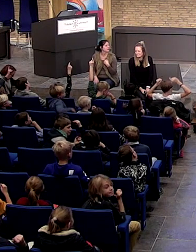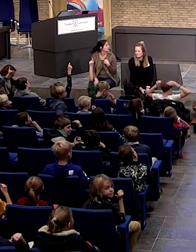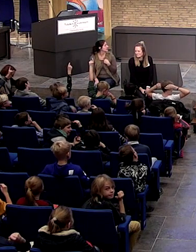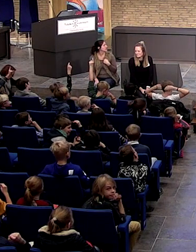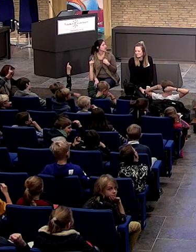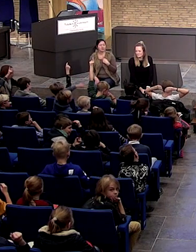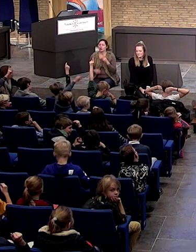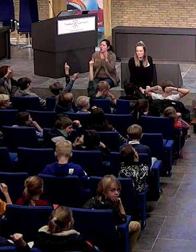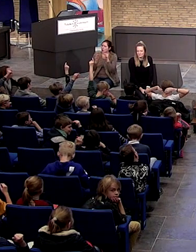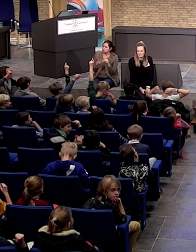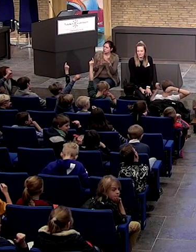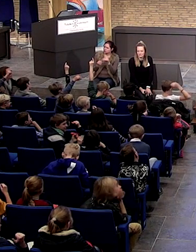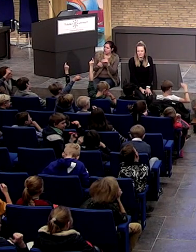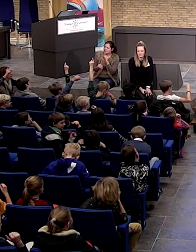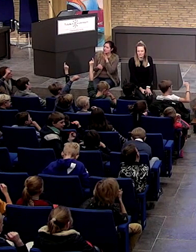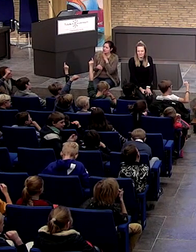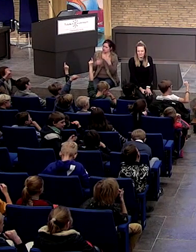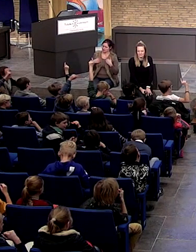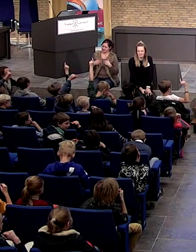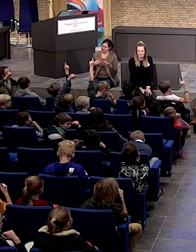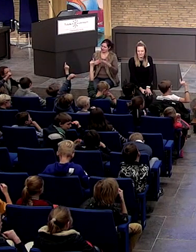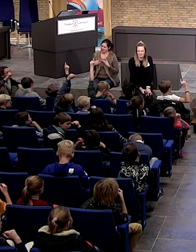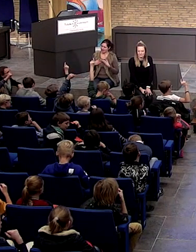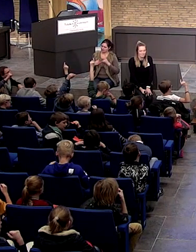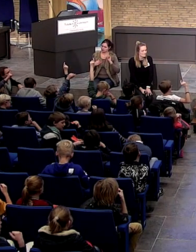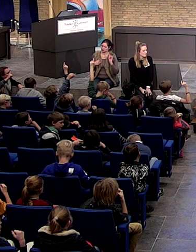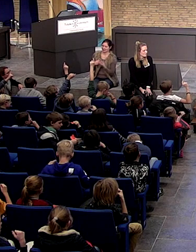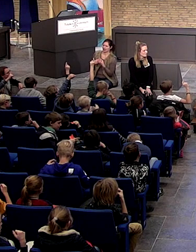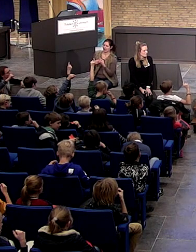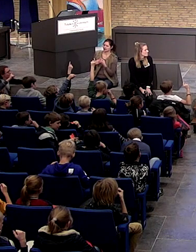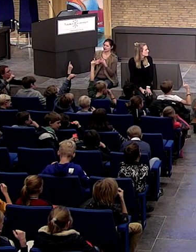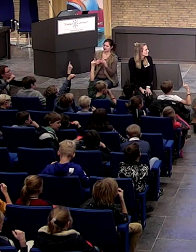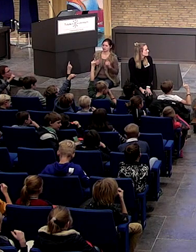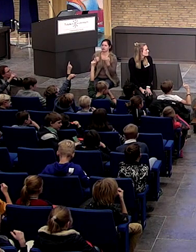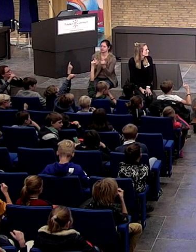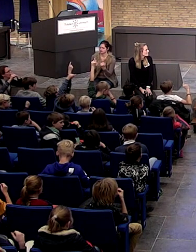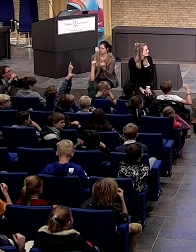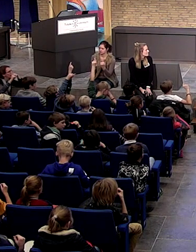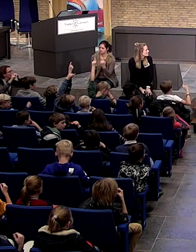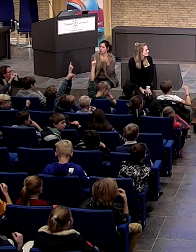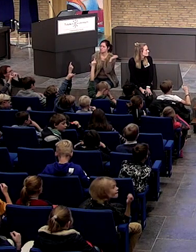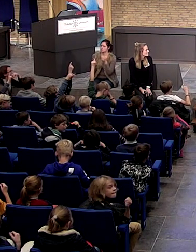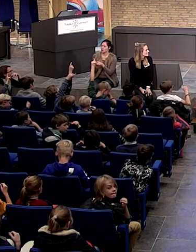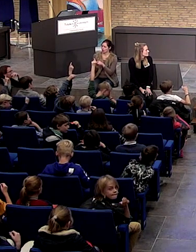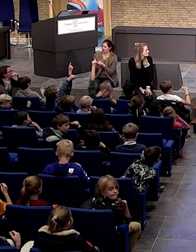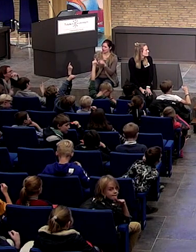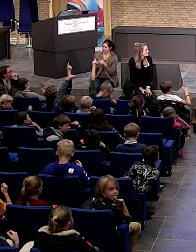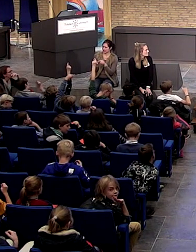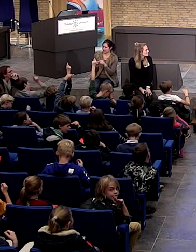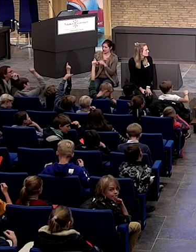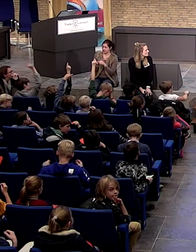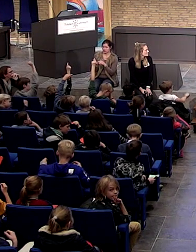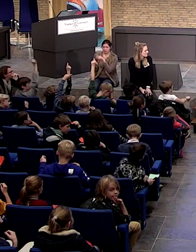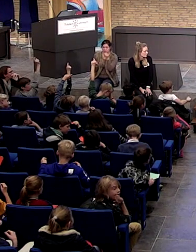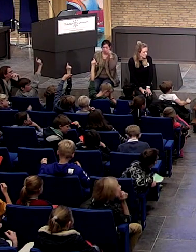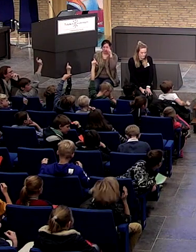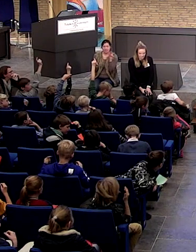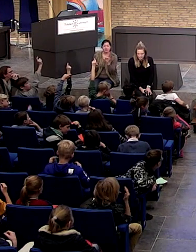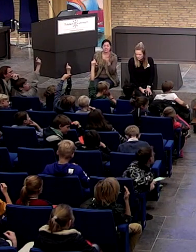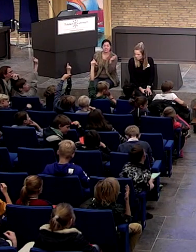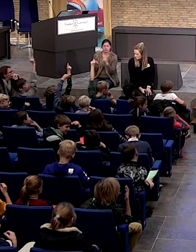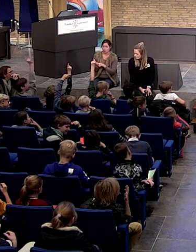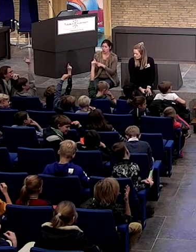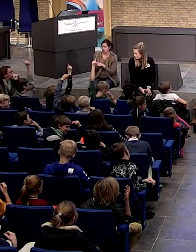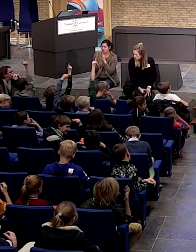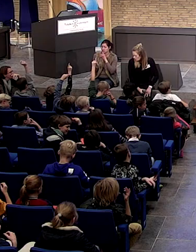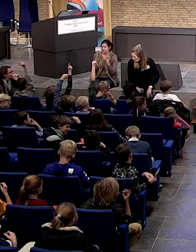universiteit, als mensen een bekeuring krijgen voor een snelheidsovertreding. Ja? Heb je enig idee? Jullie weten allemaal wat een bekeuring voor